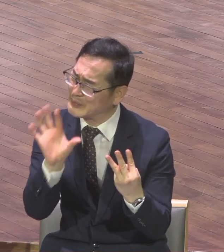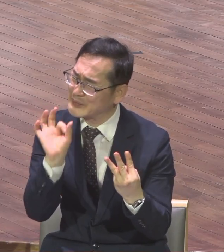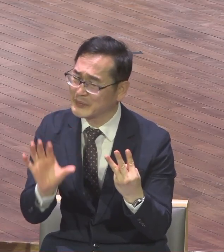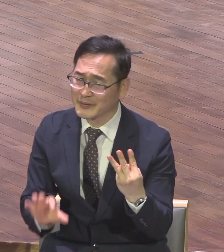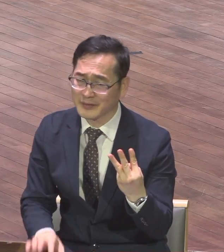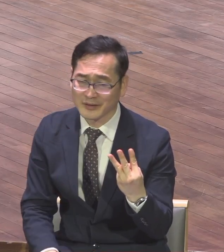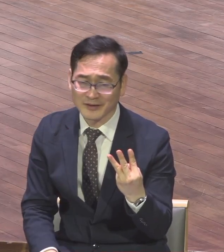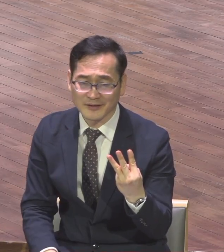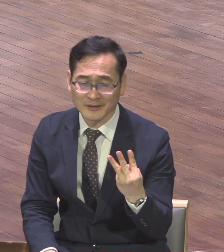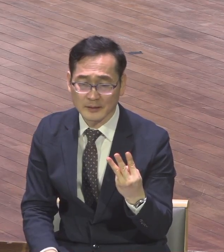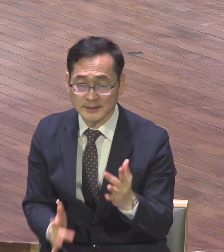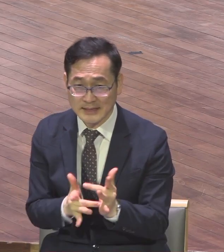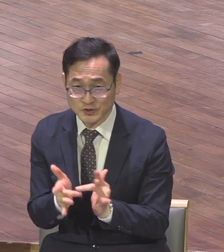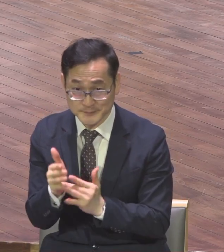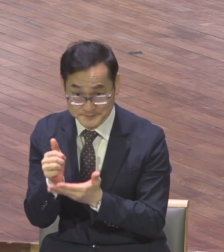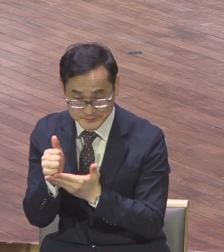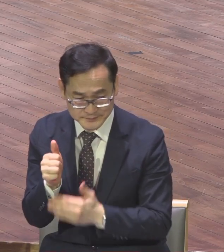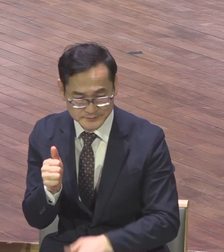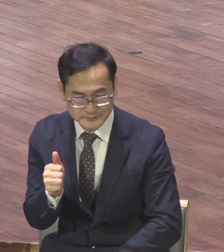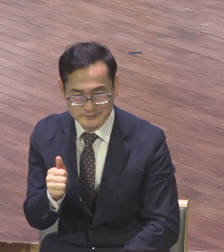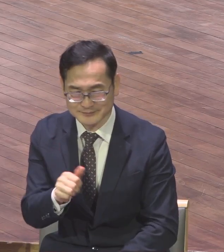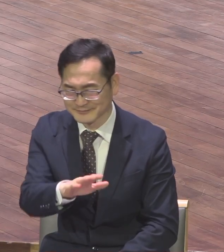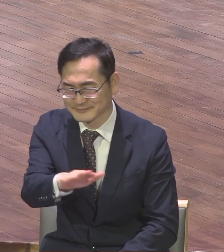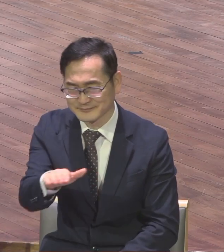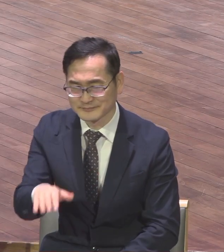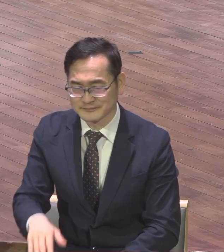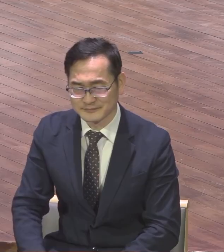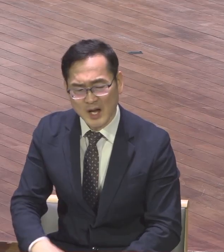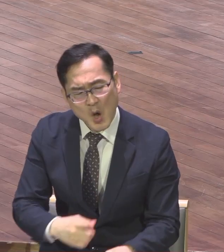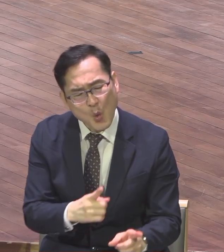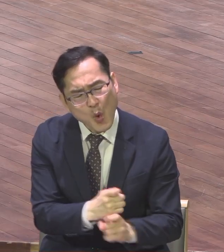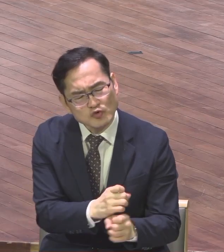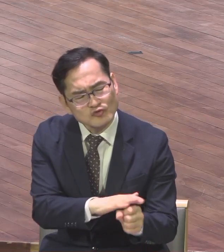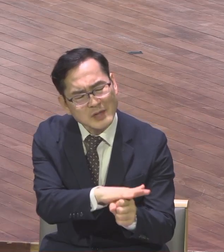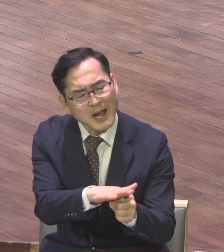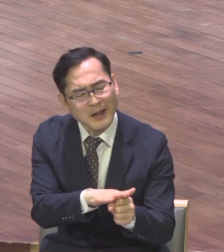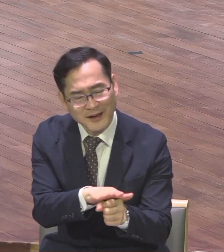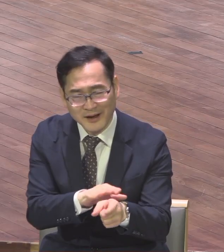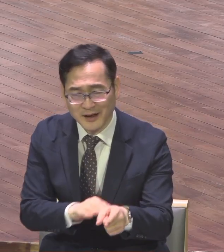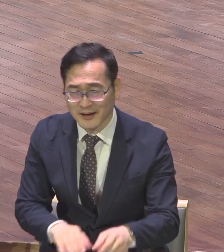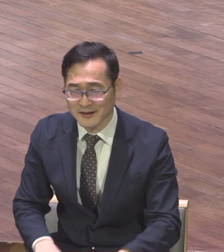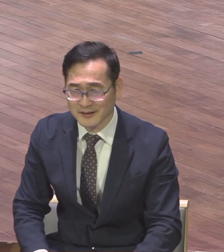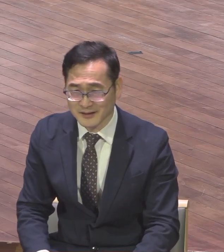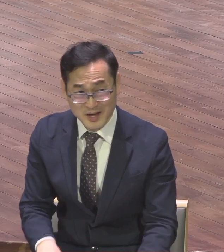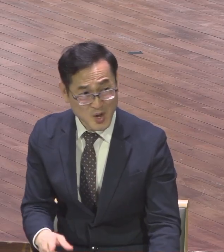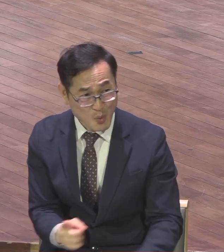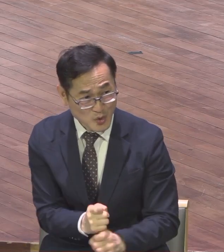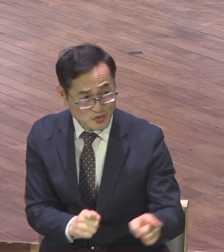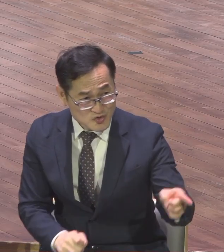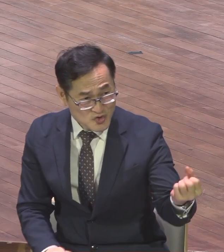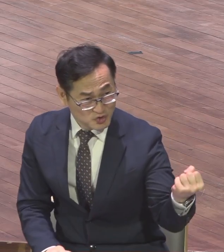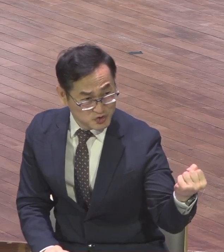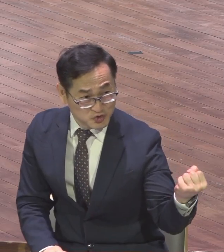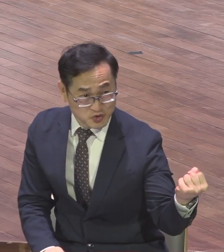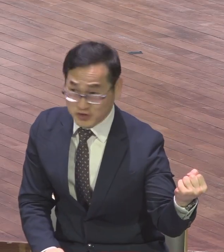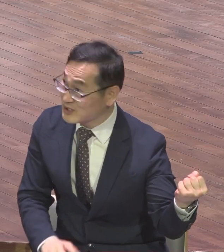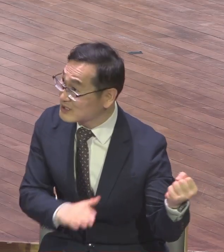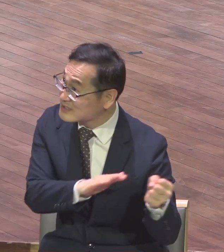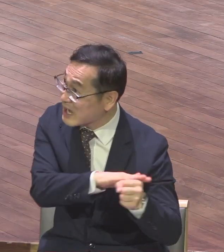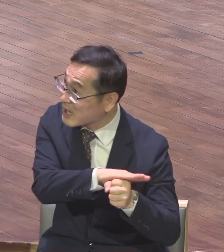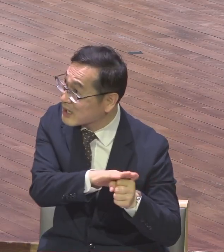생각할 수 있는데 예수님께서 뭐라 그러셔? 원수를 사랑하라. 원수를 사랑하라. 이